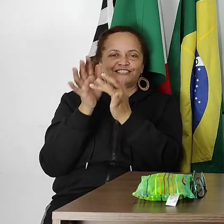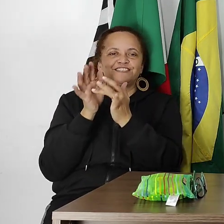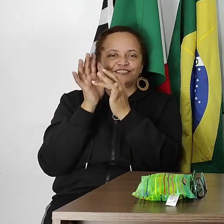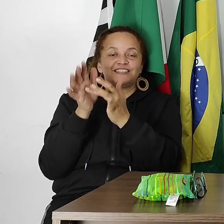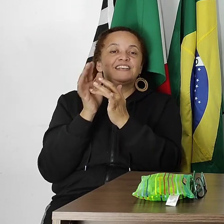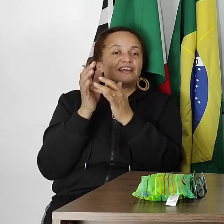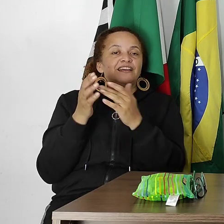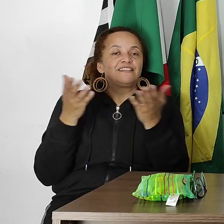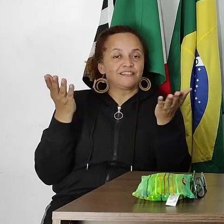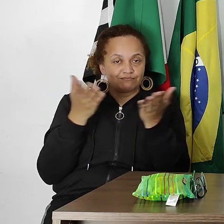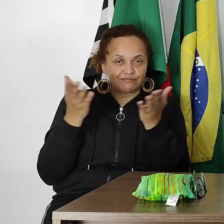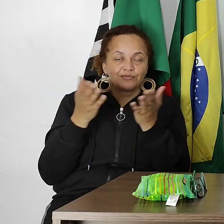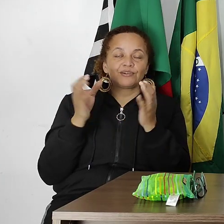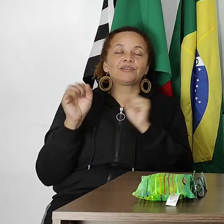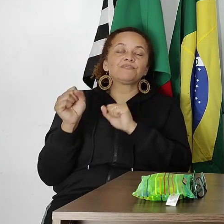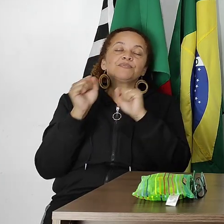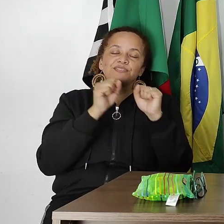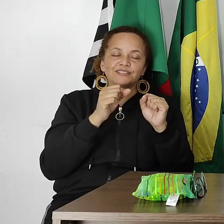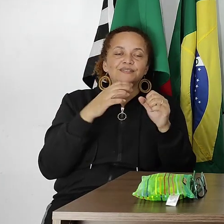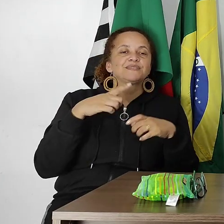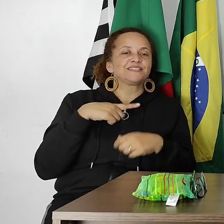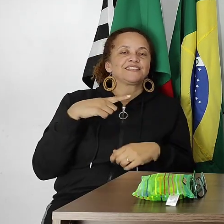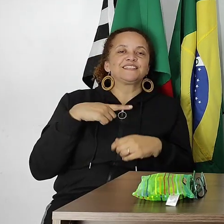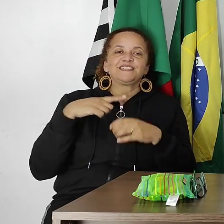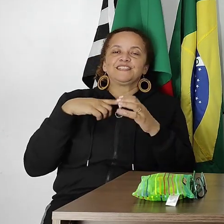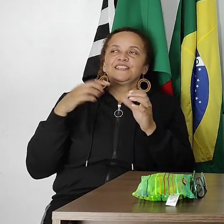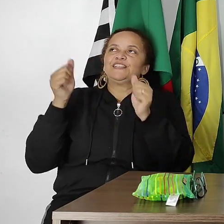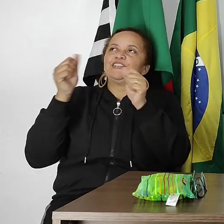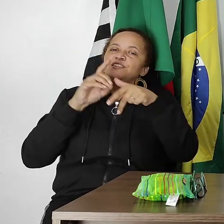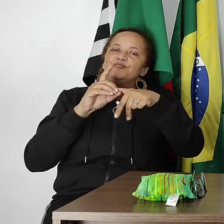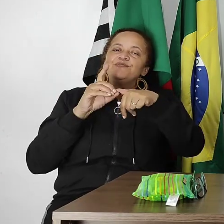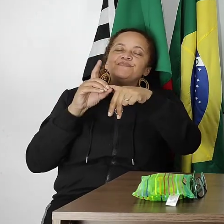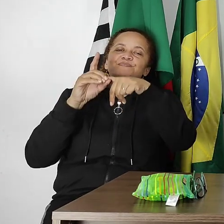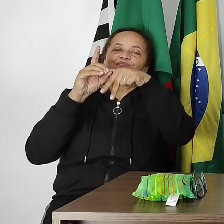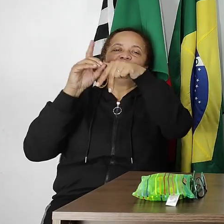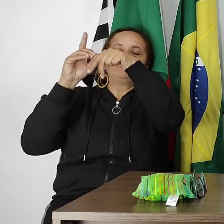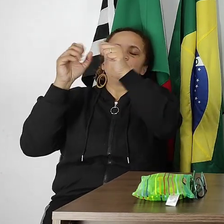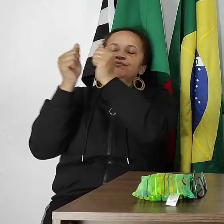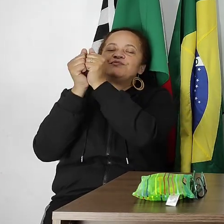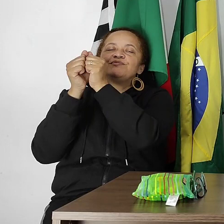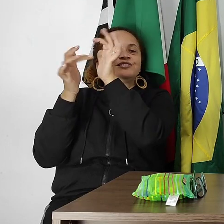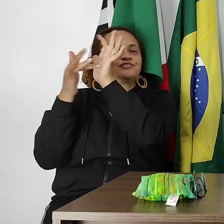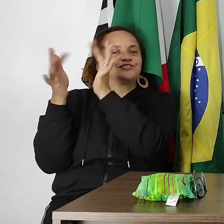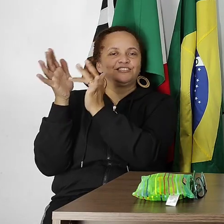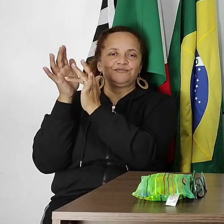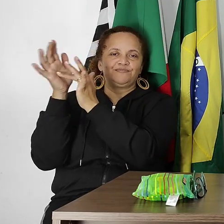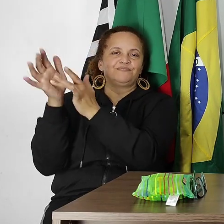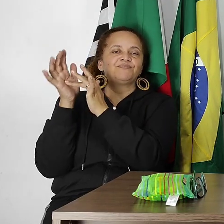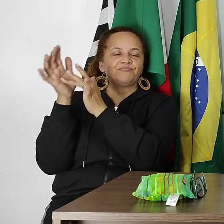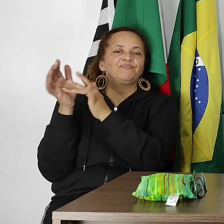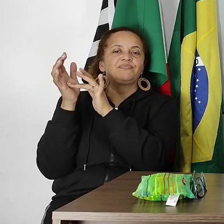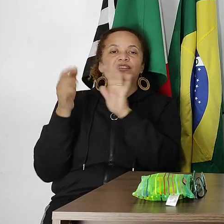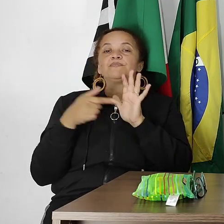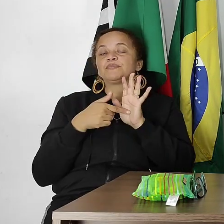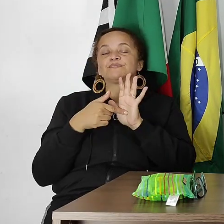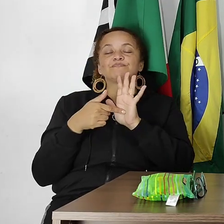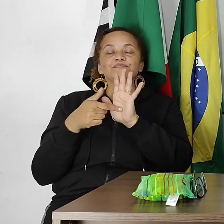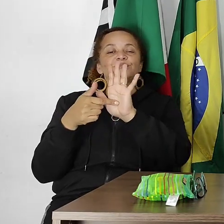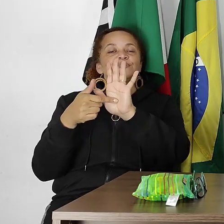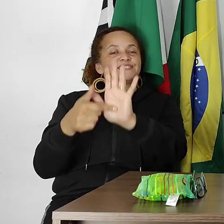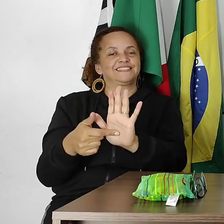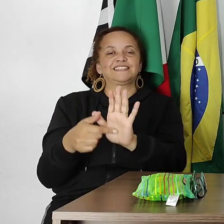nos lugares celestiais em Cristo Jesus, para mostrar no século vindouro